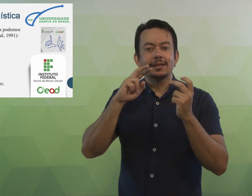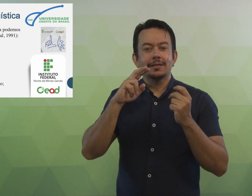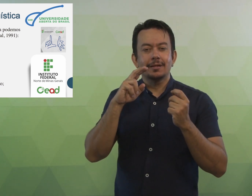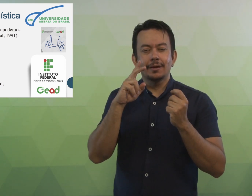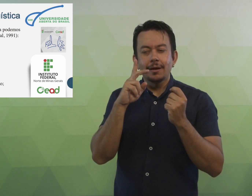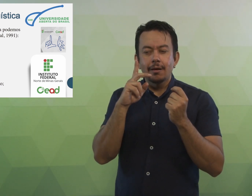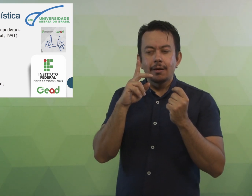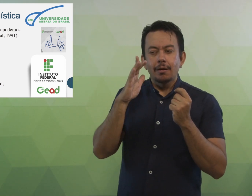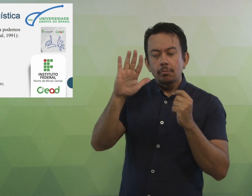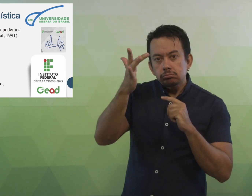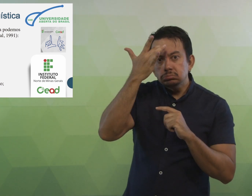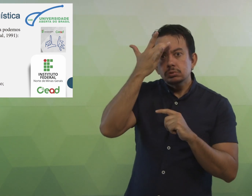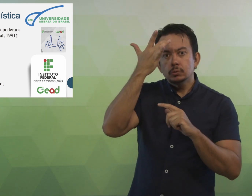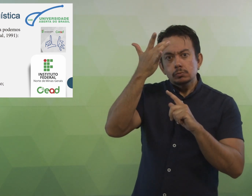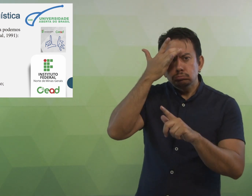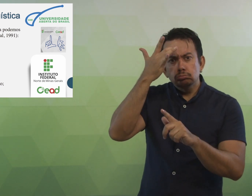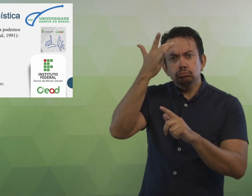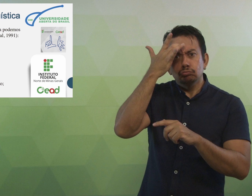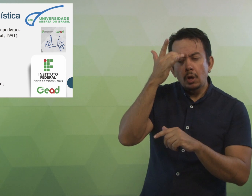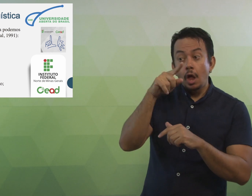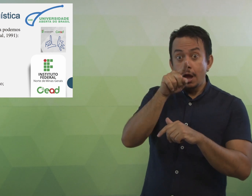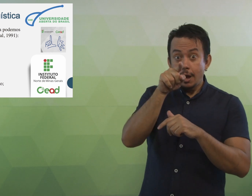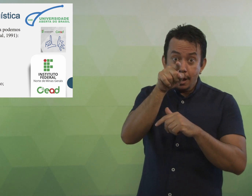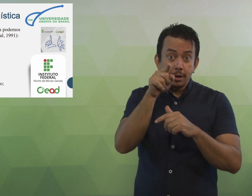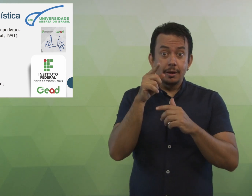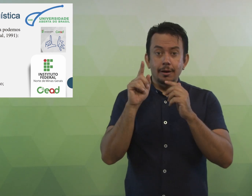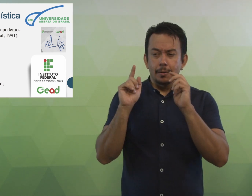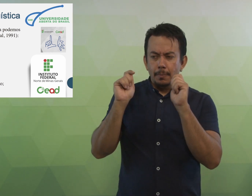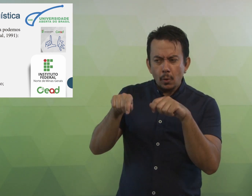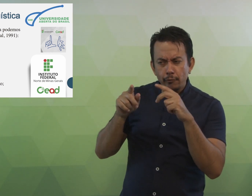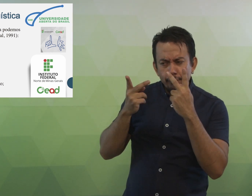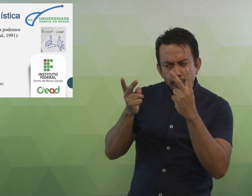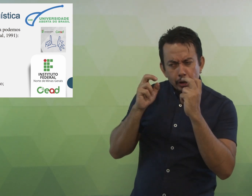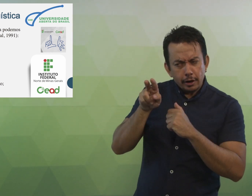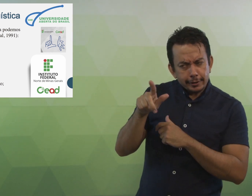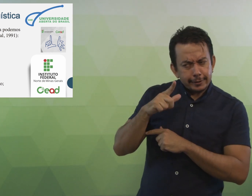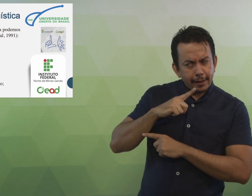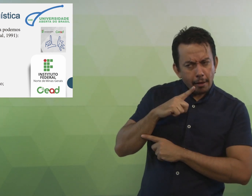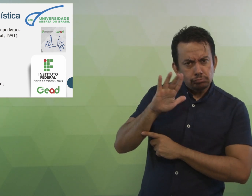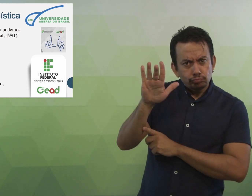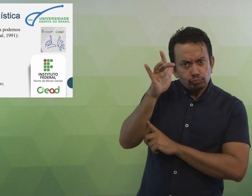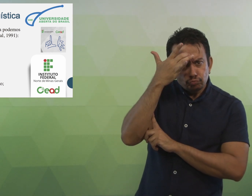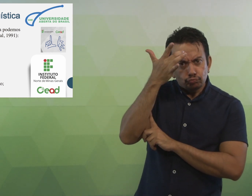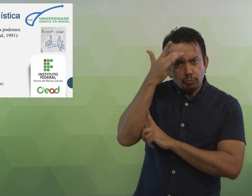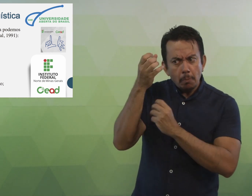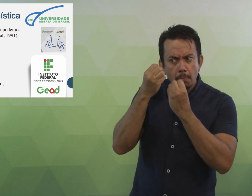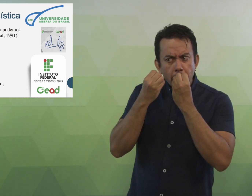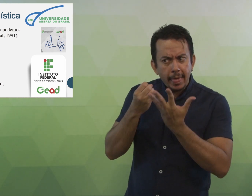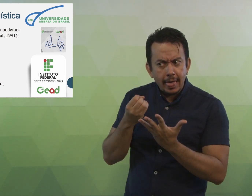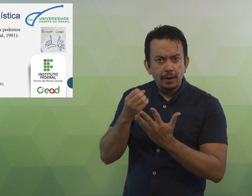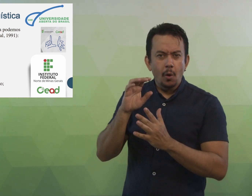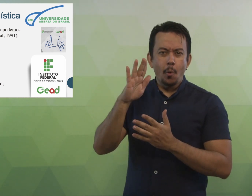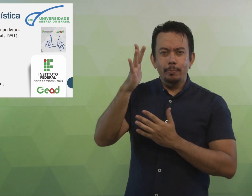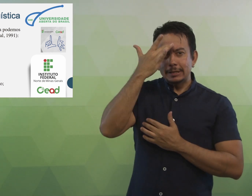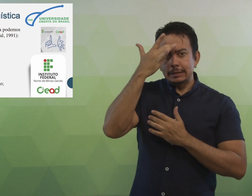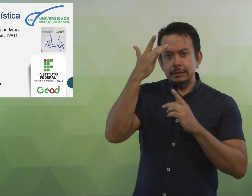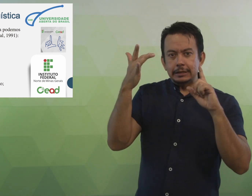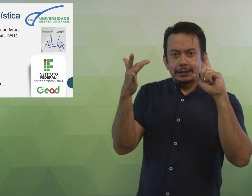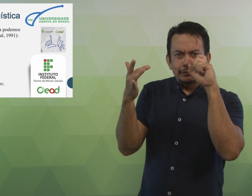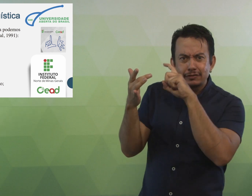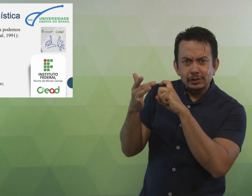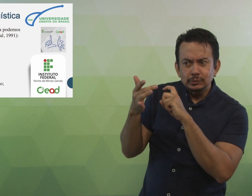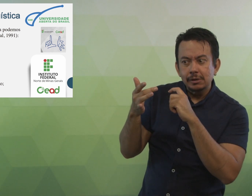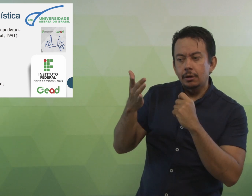a pessoa tem conhecimento, tem essa memória já do significado das palavras, para que ela consiga usar de